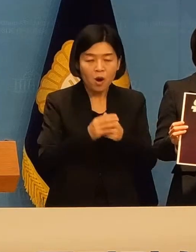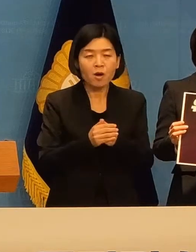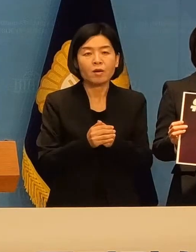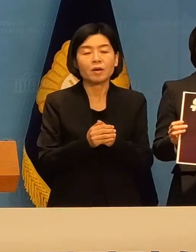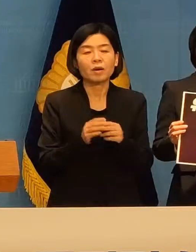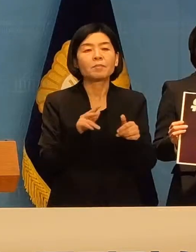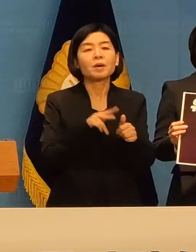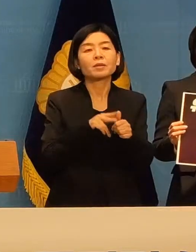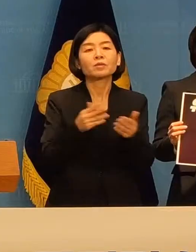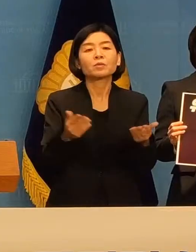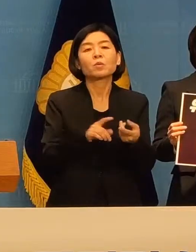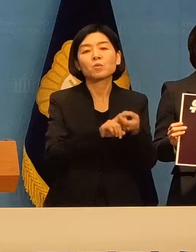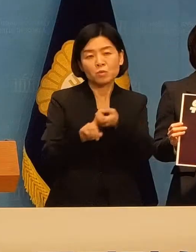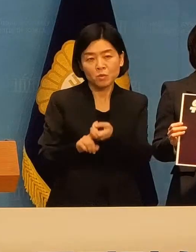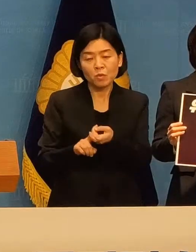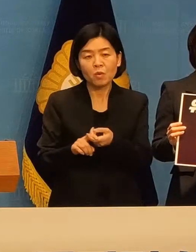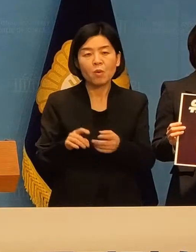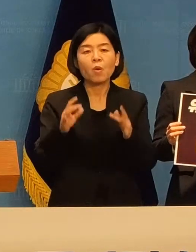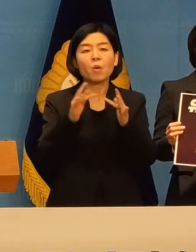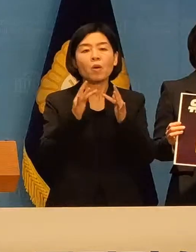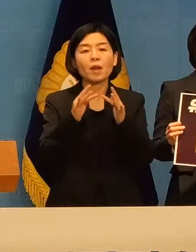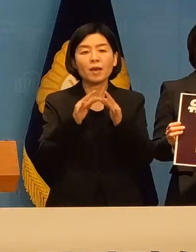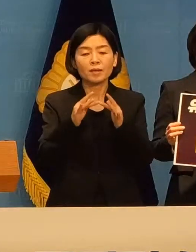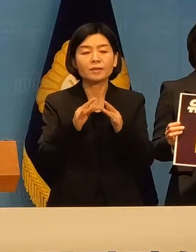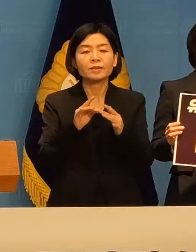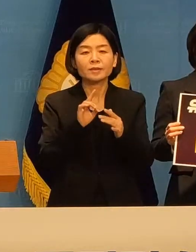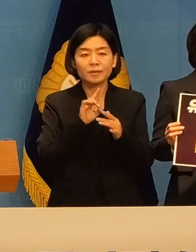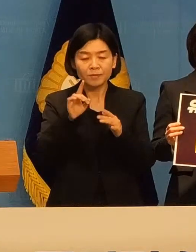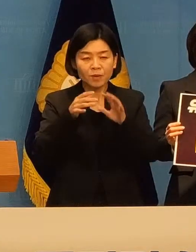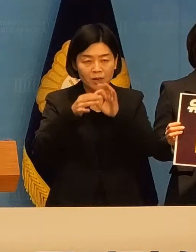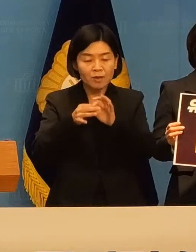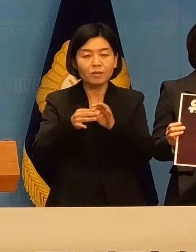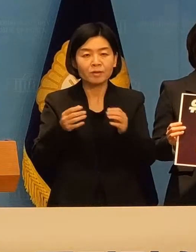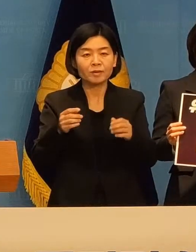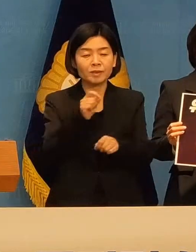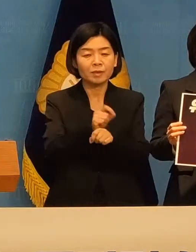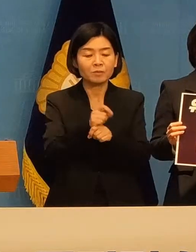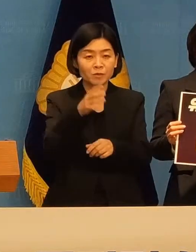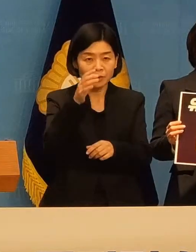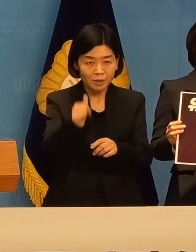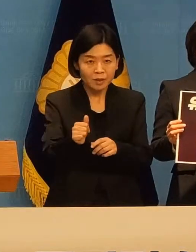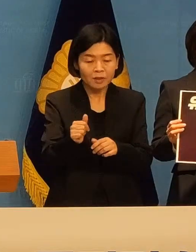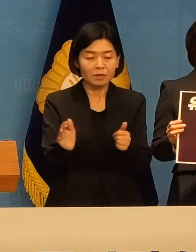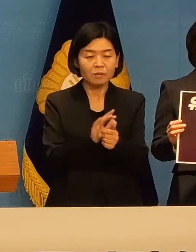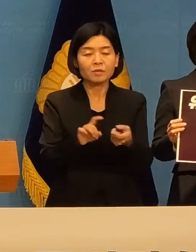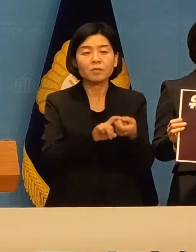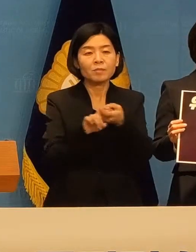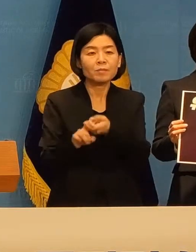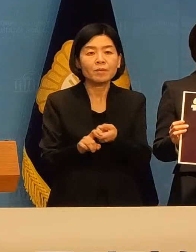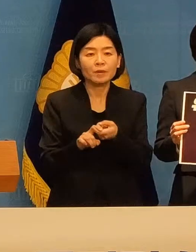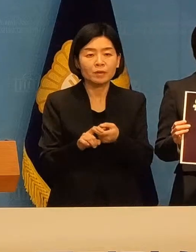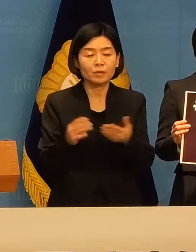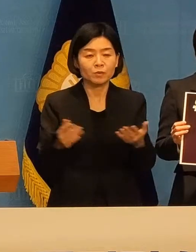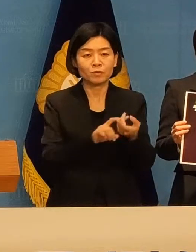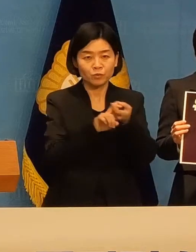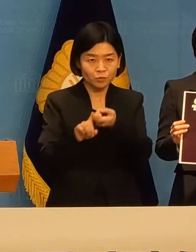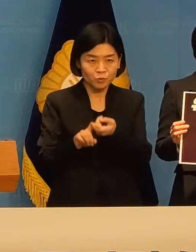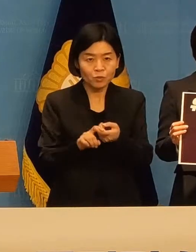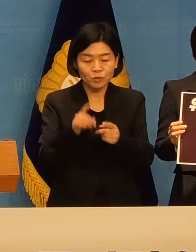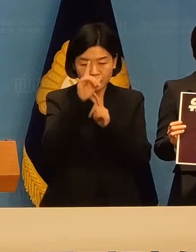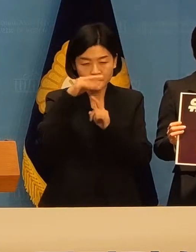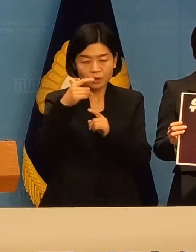온라인 배송지부 최대영 사무국장님 오셨습니다. 서비스연맹 유통분과 의장이자 농협유통노조 위원장이신